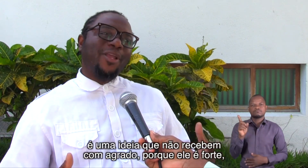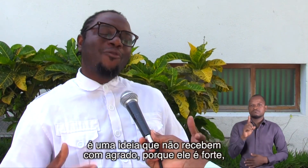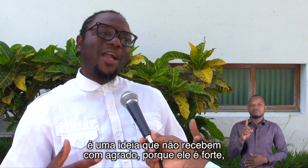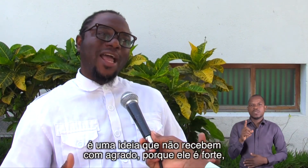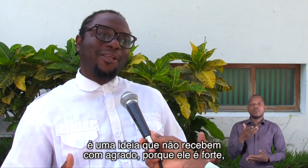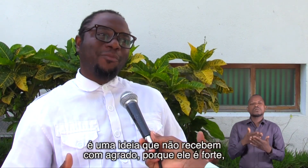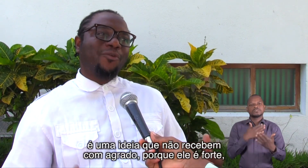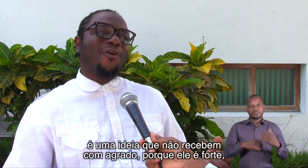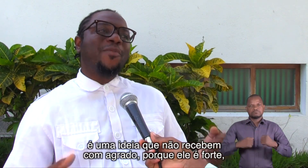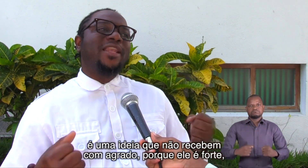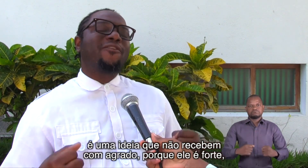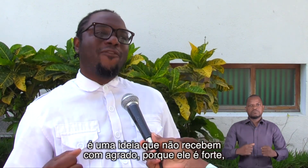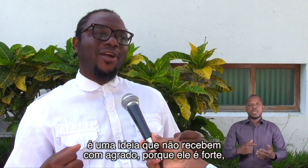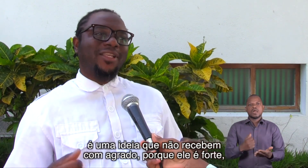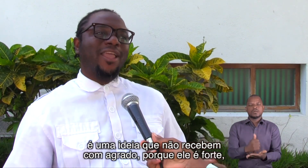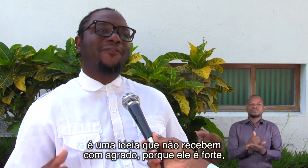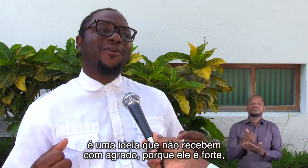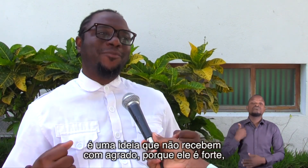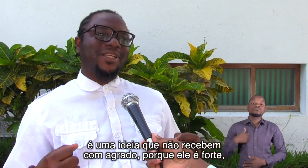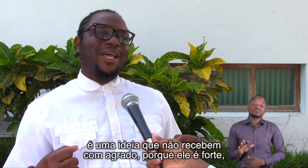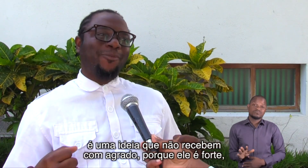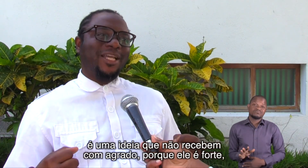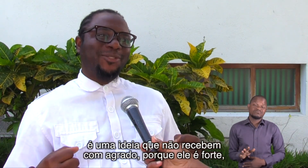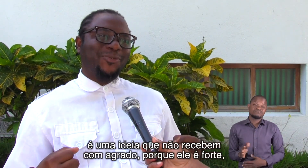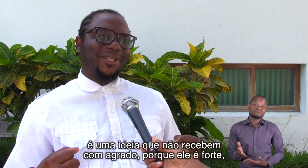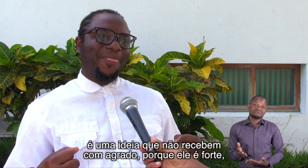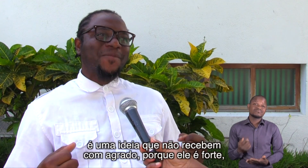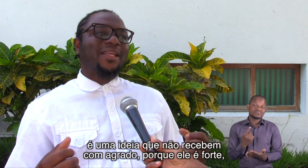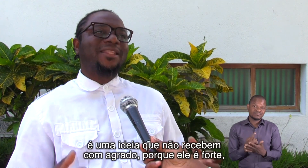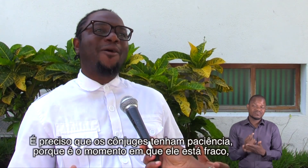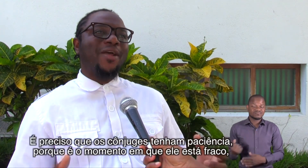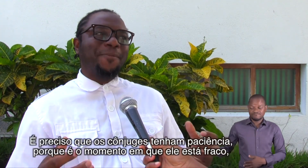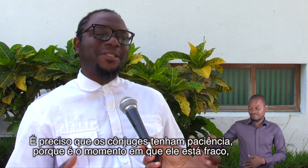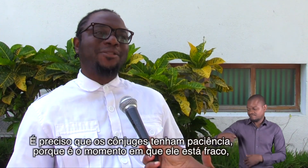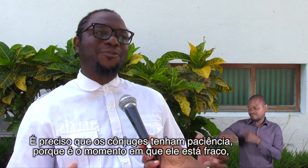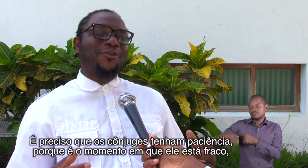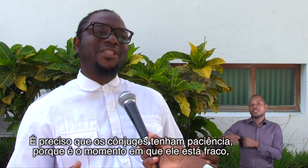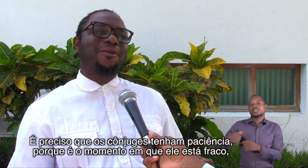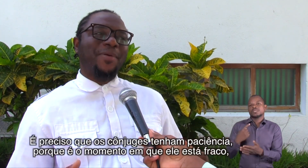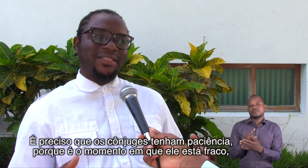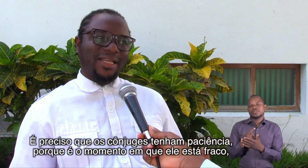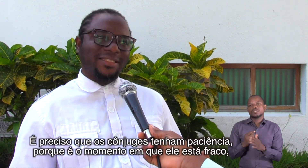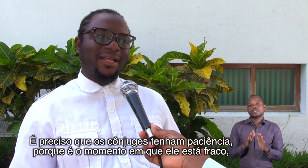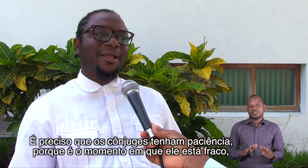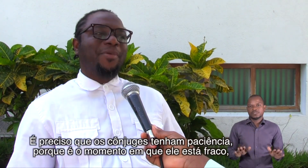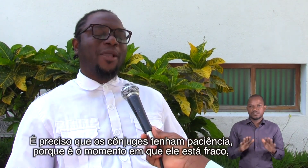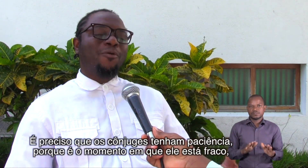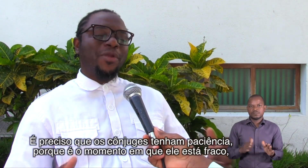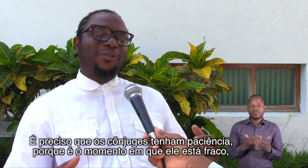com agrado, porque o homem ele é forte, quem é forte não precisa de ajuda. Então é preciso que os cônjuges tenham paciência, porque é um momento